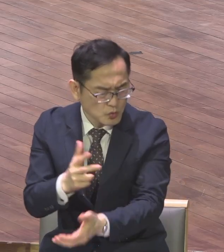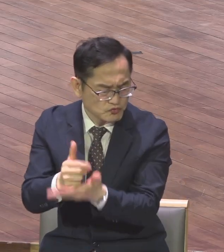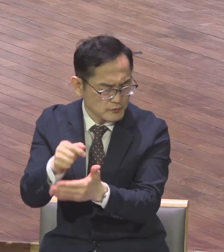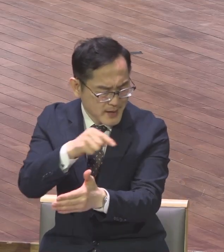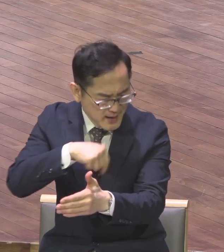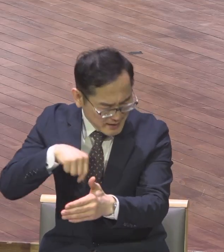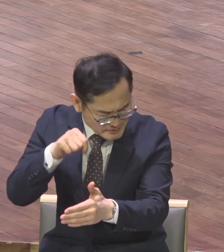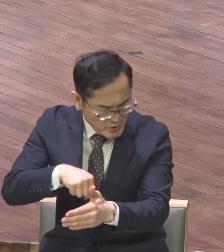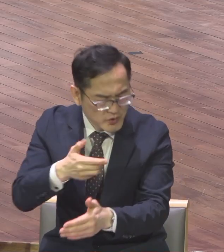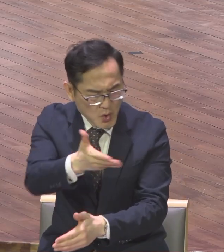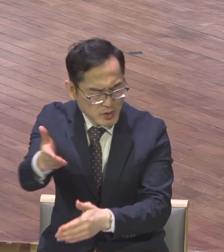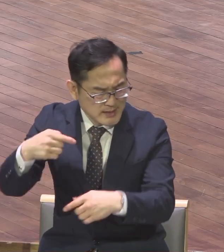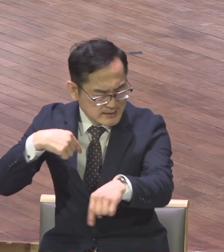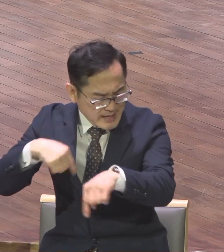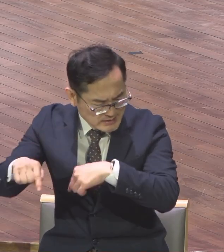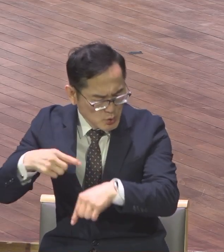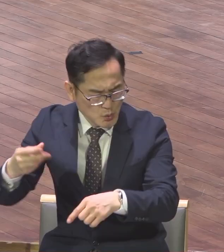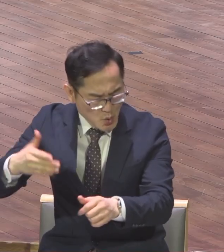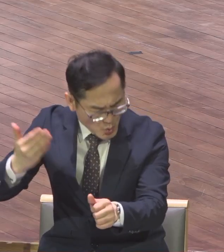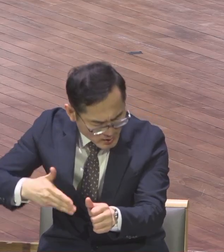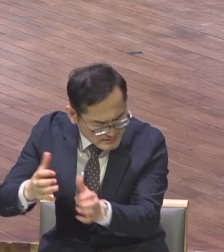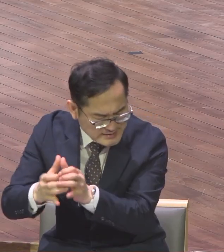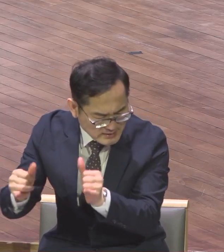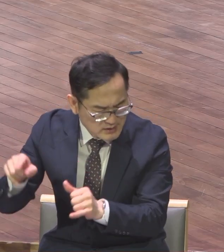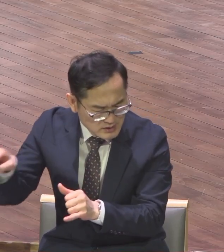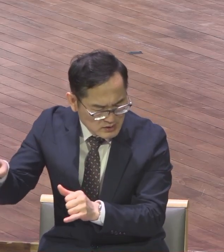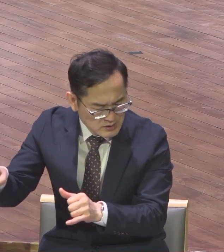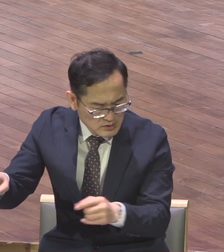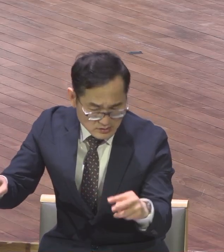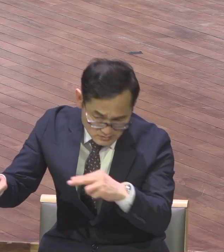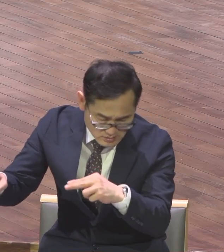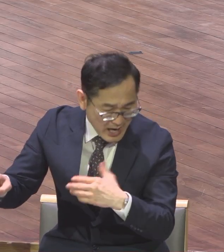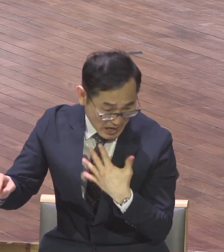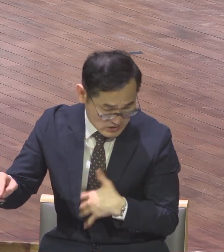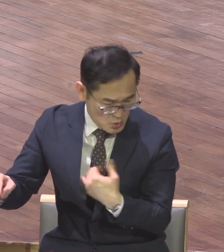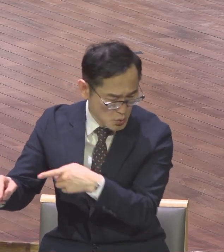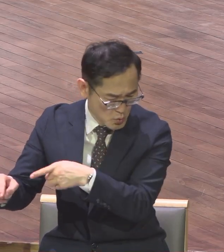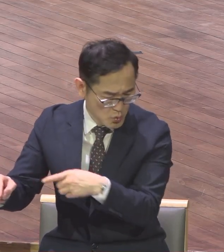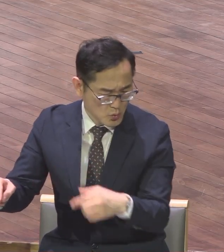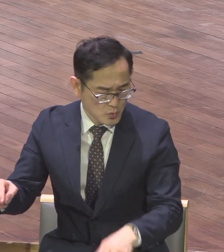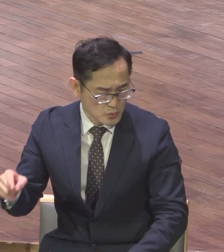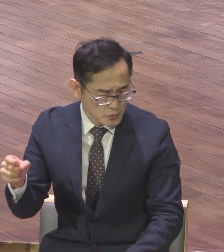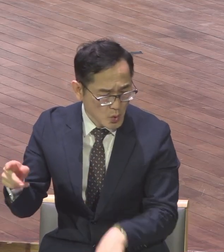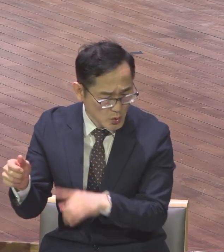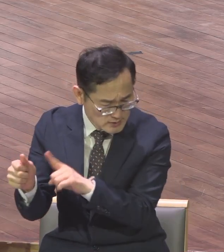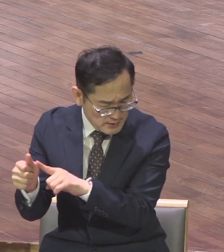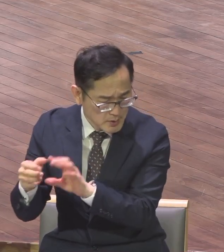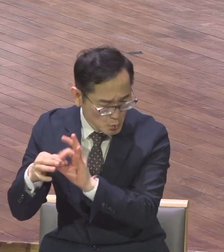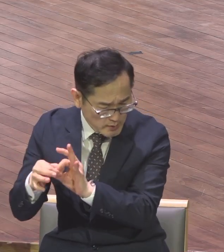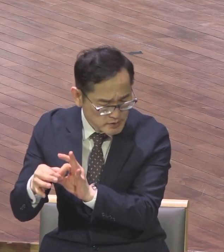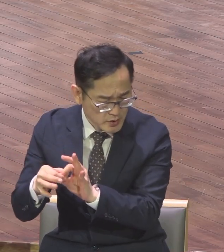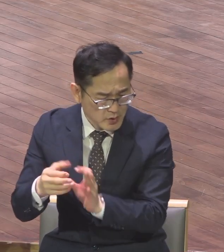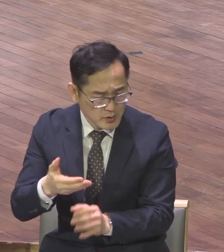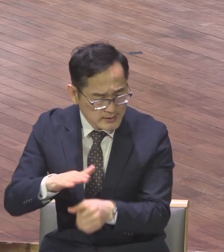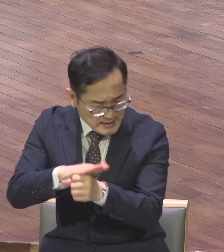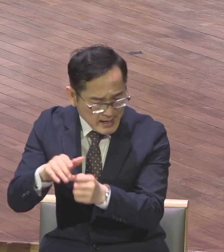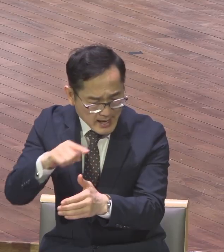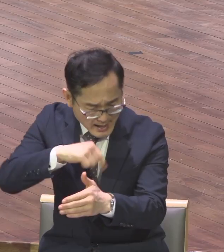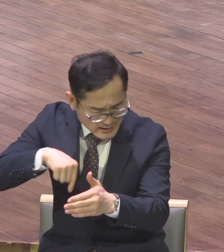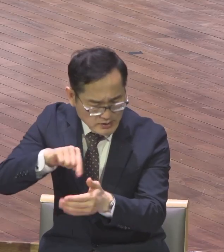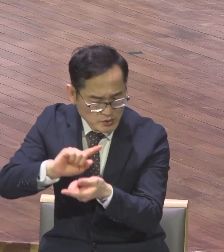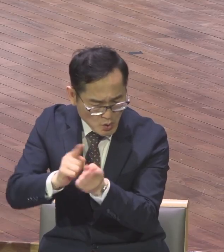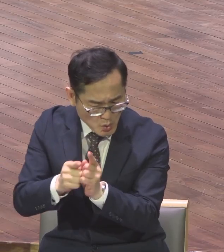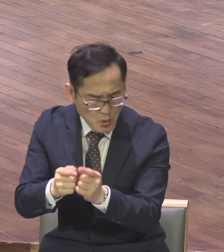수고하고 주 안에서 너희를 다스리며 권하는 자들을 너희가 알고 그들의 역사로 말미암아 사랑